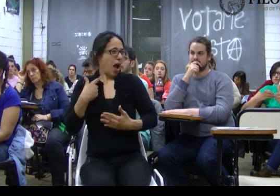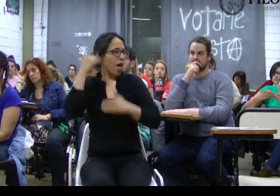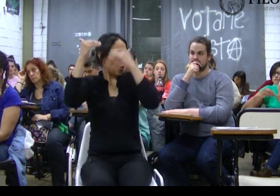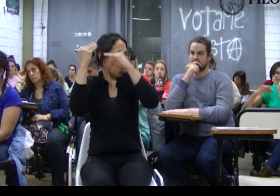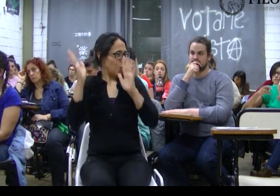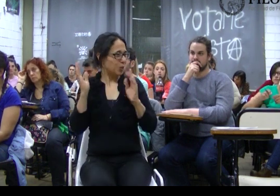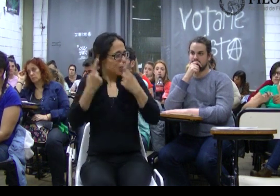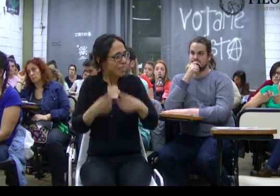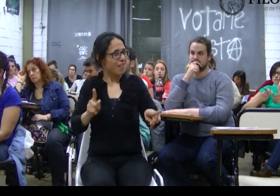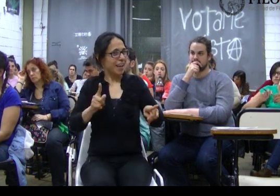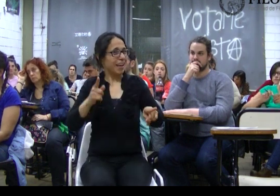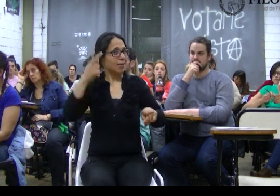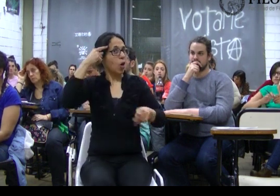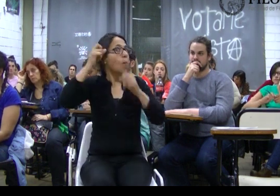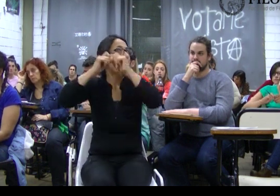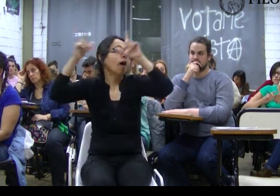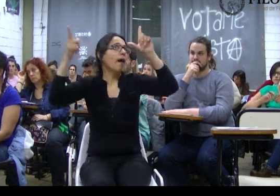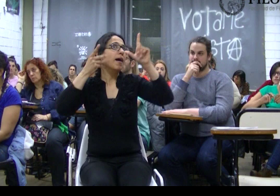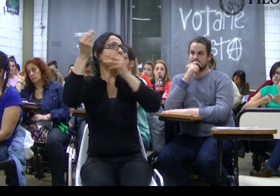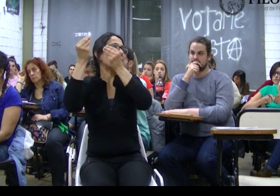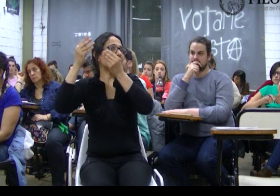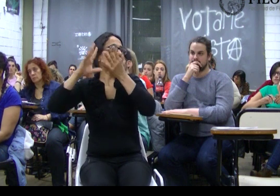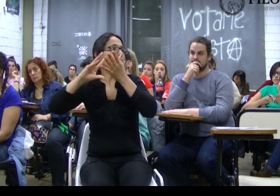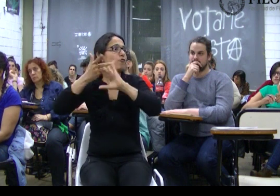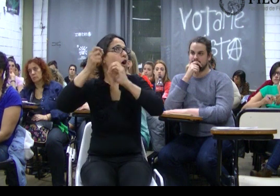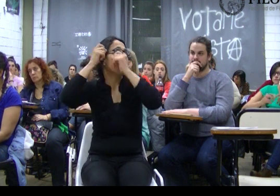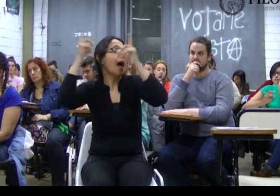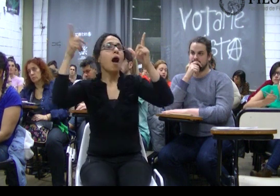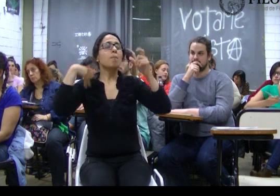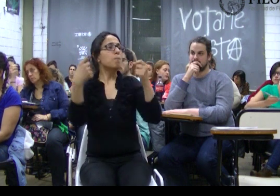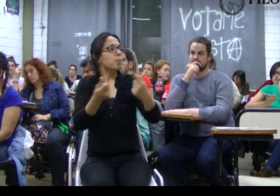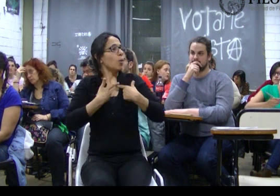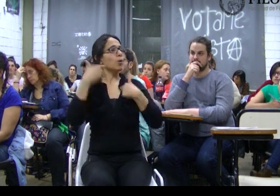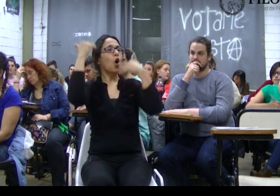un montón de representaciones y fantasías impropias de la adultez.